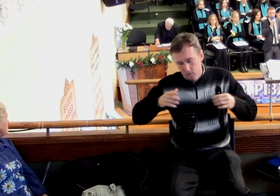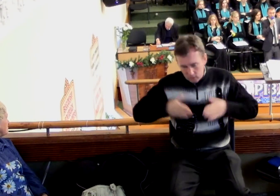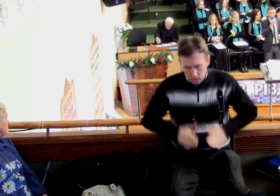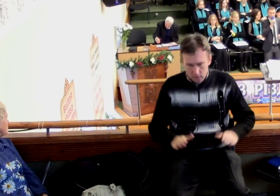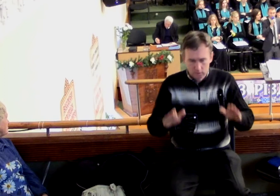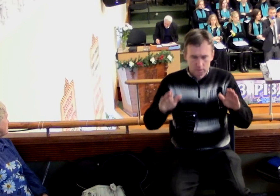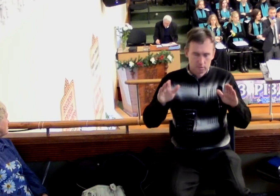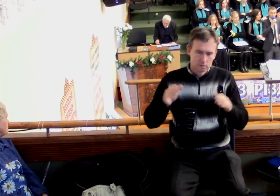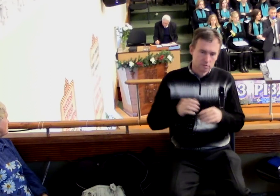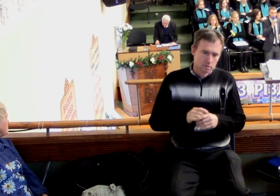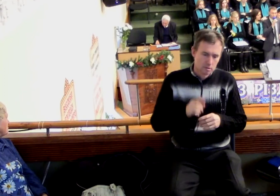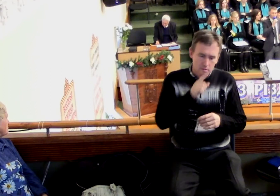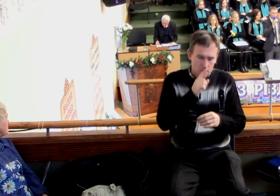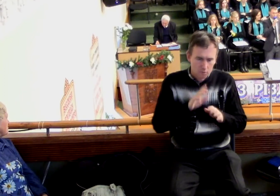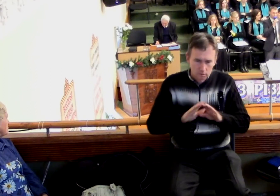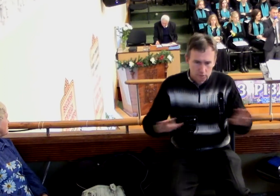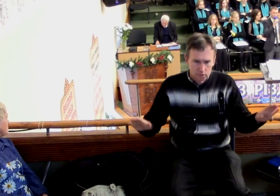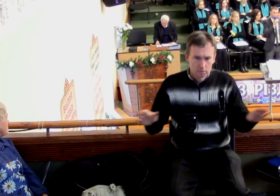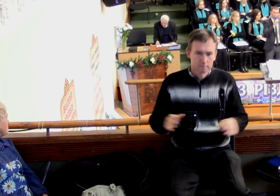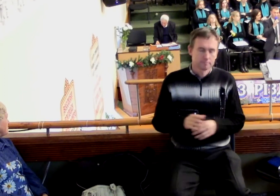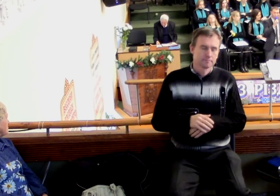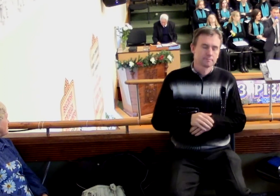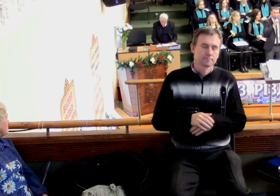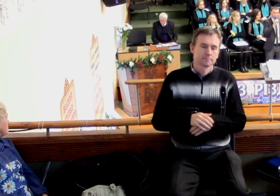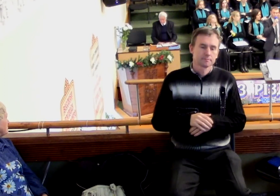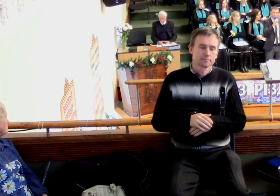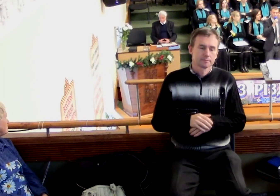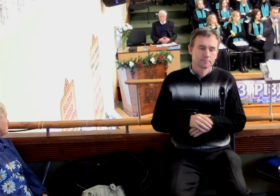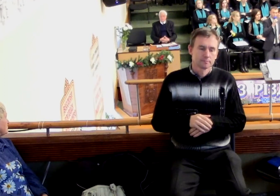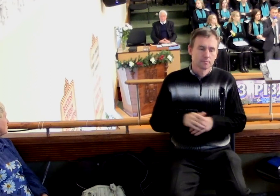святого Отца не молчи.